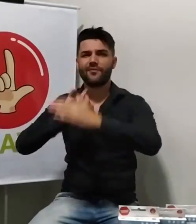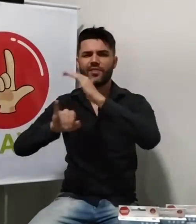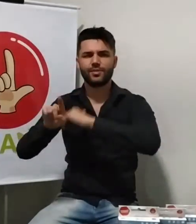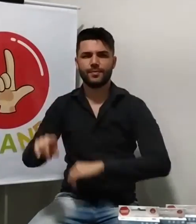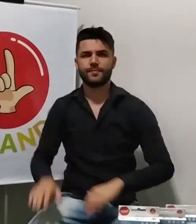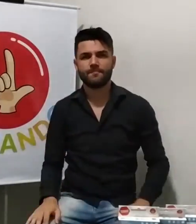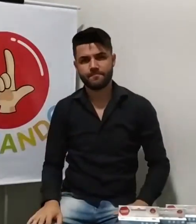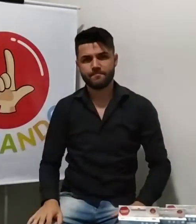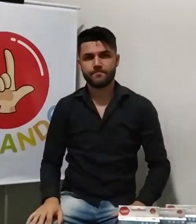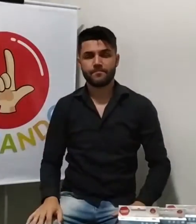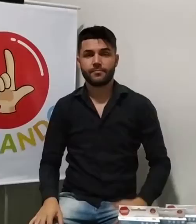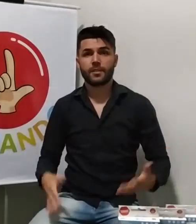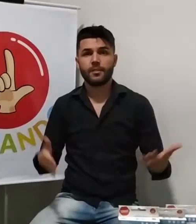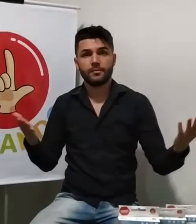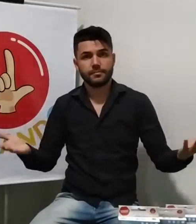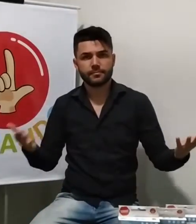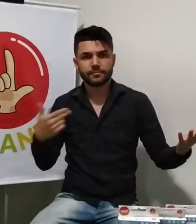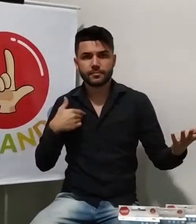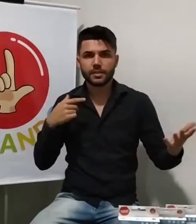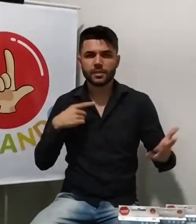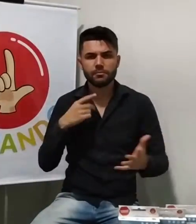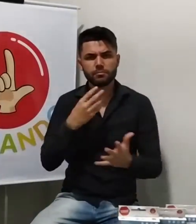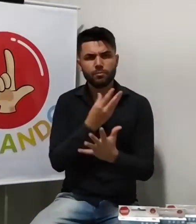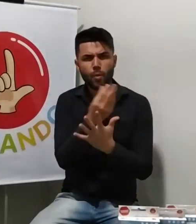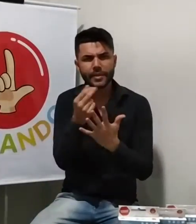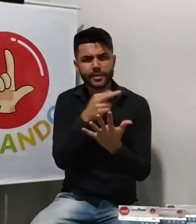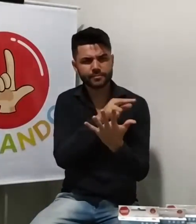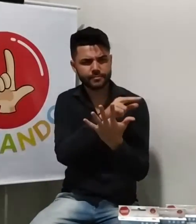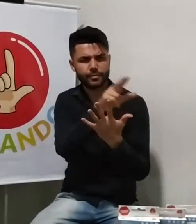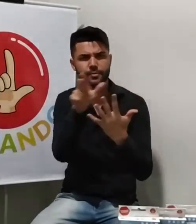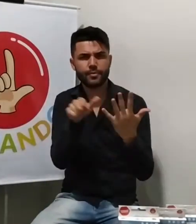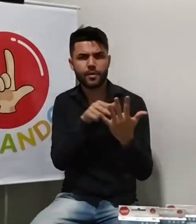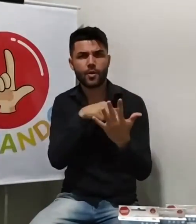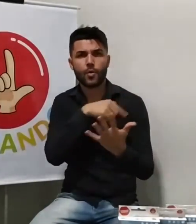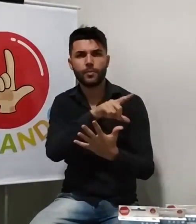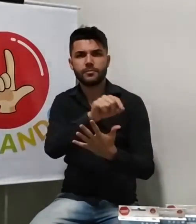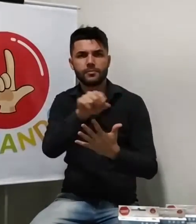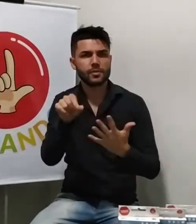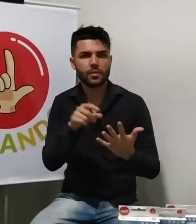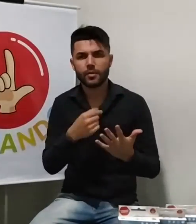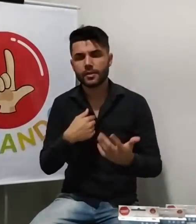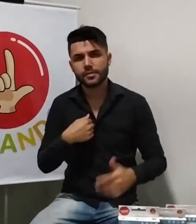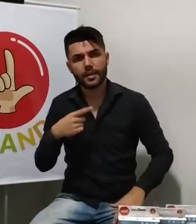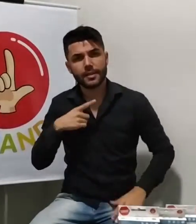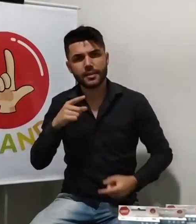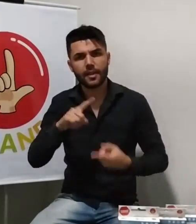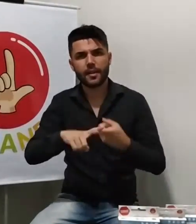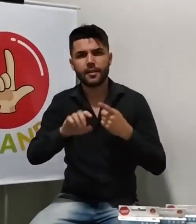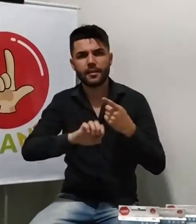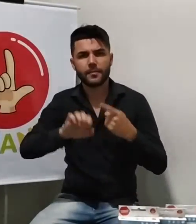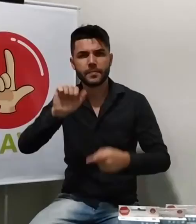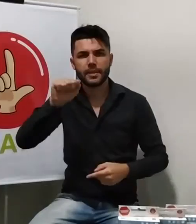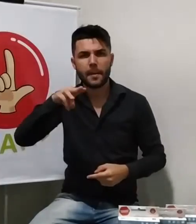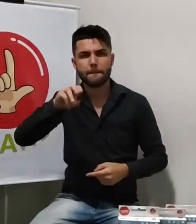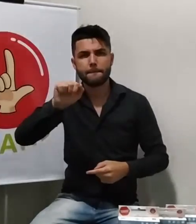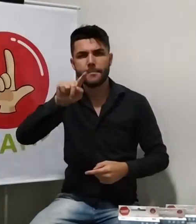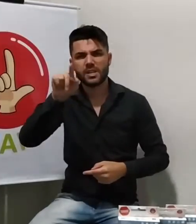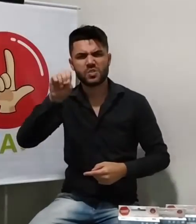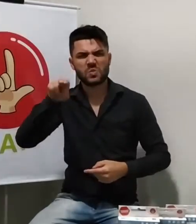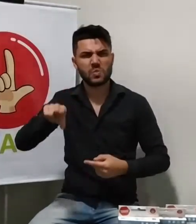num servidor que tá na nuvem, o cara nem sabia que era nuvem na época, né? Ou sabia, mas tinha muito medo. E a gente, então, foi atrás de um serviço